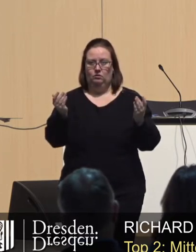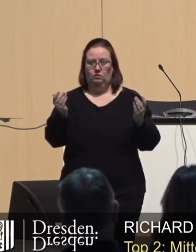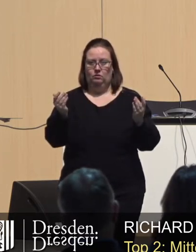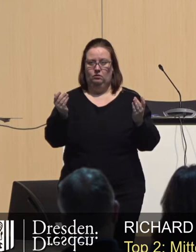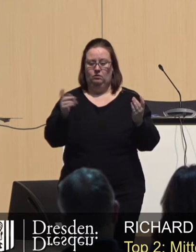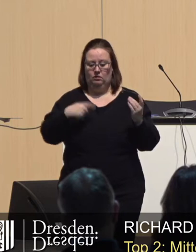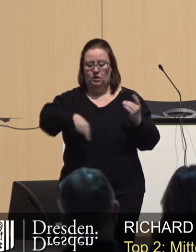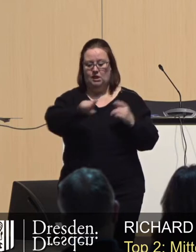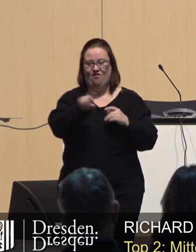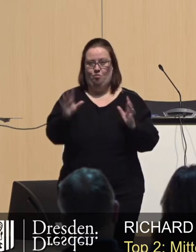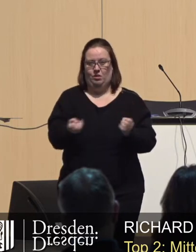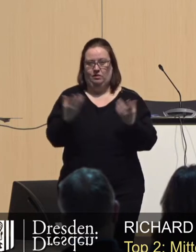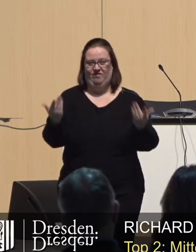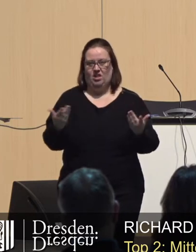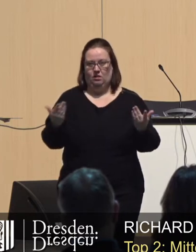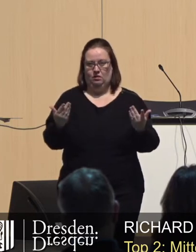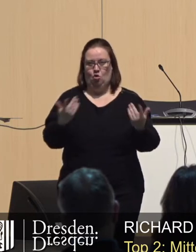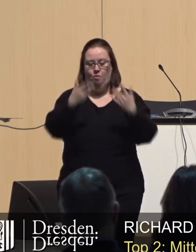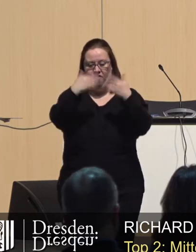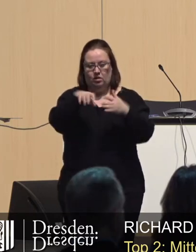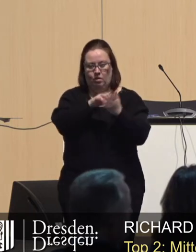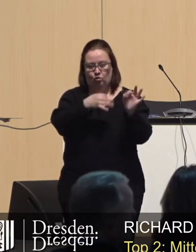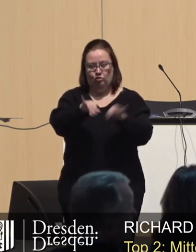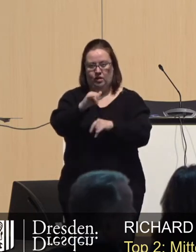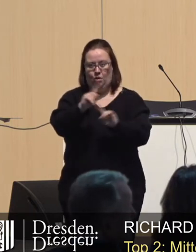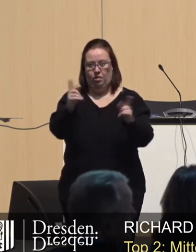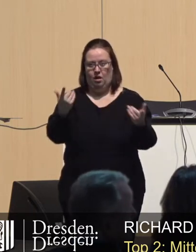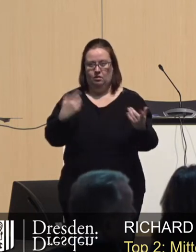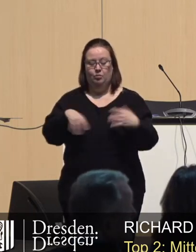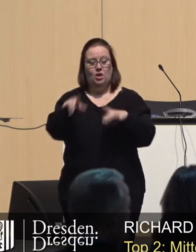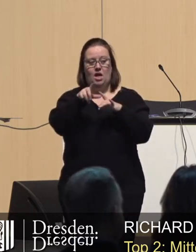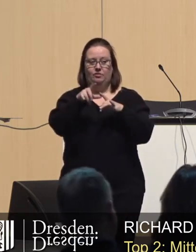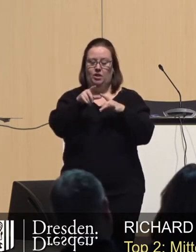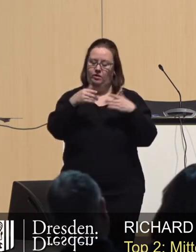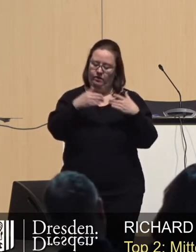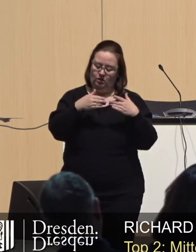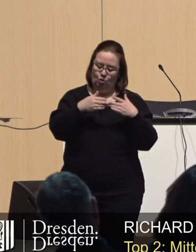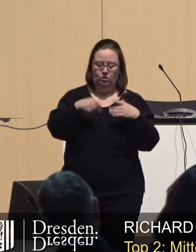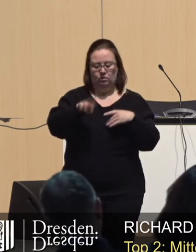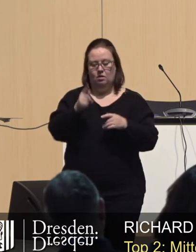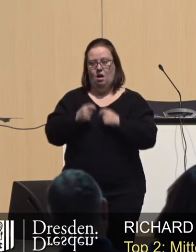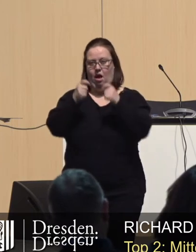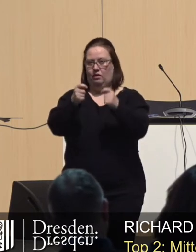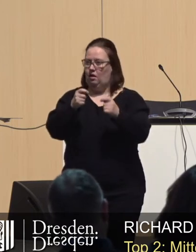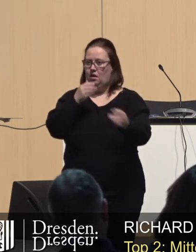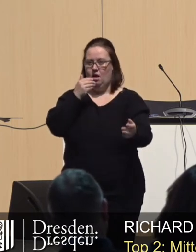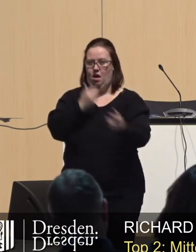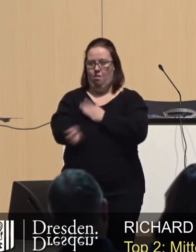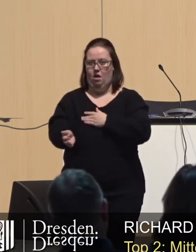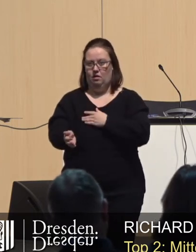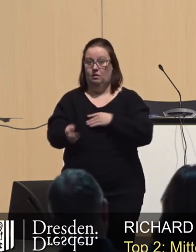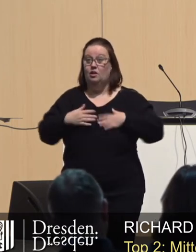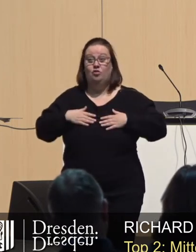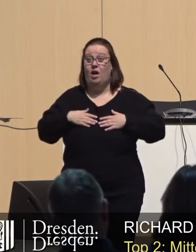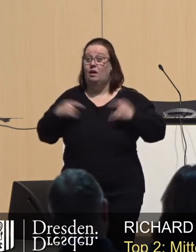was in den nächsten Wochen passiert, ob wir Weihnachtsmärkte stattfinden lassen oder nicht. Die SPD-Fraktion wird diesen Antrag heute ablehnen, nicht